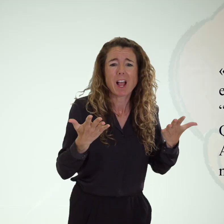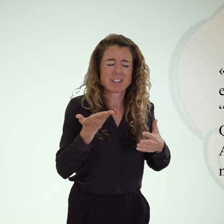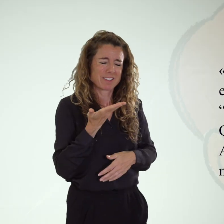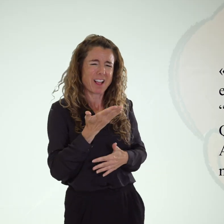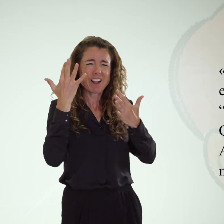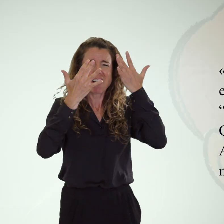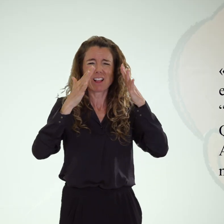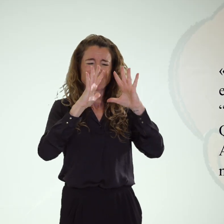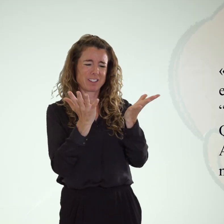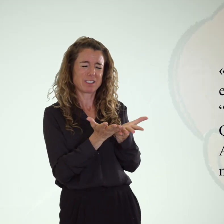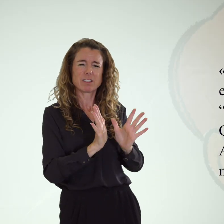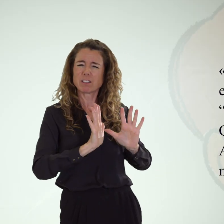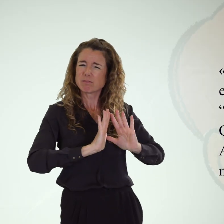est-ce que nous allons nous habiller ?»